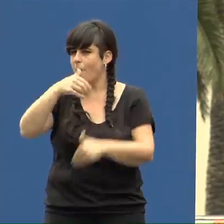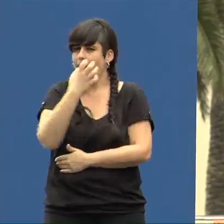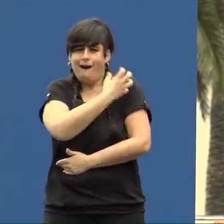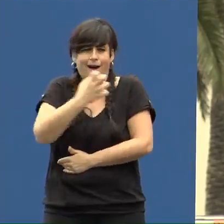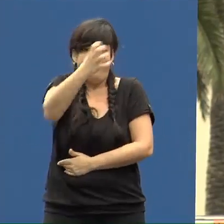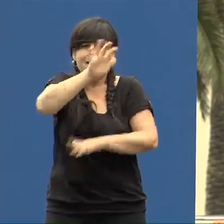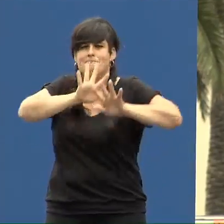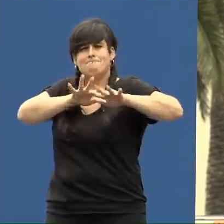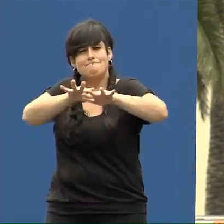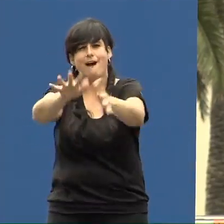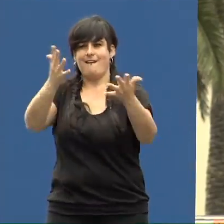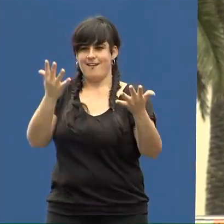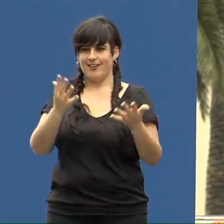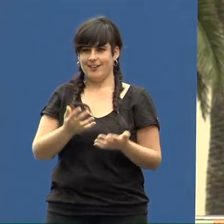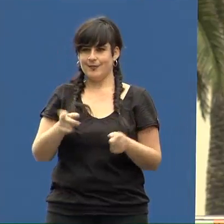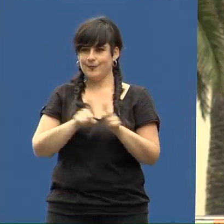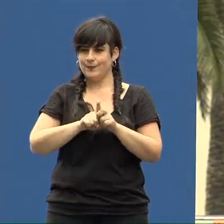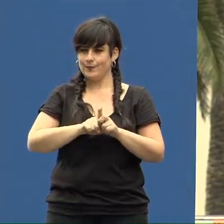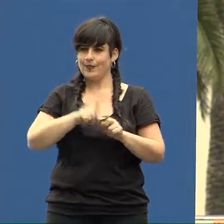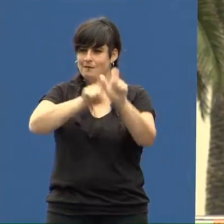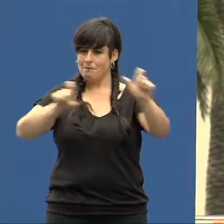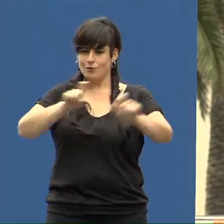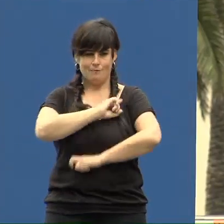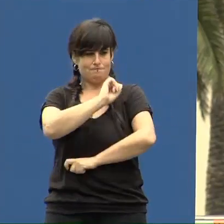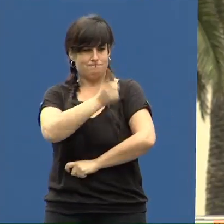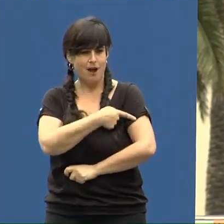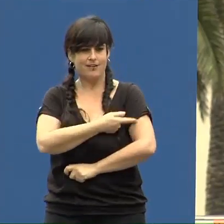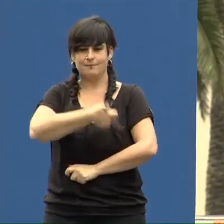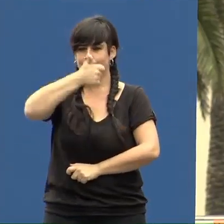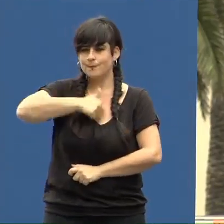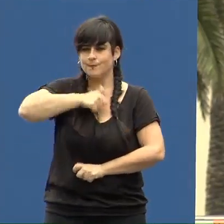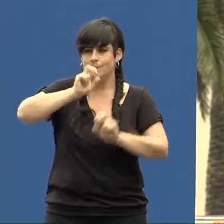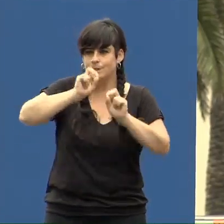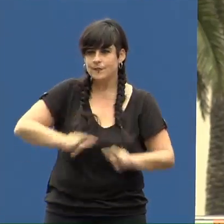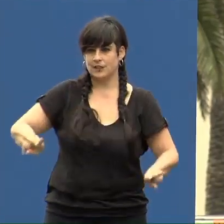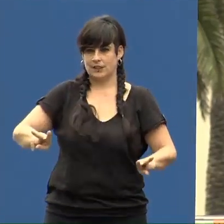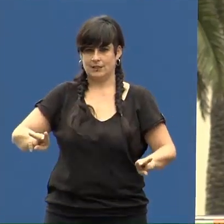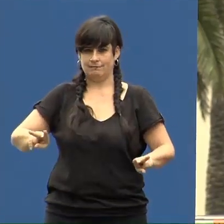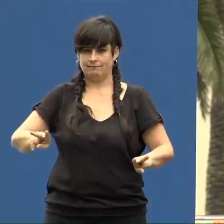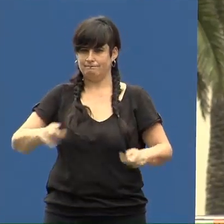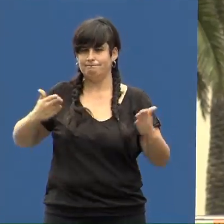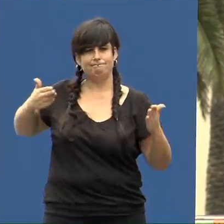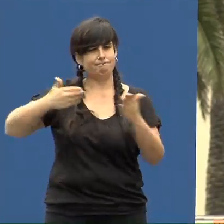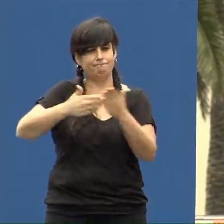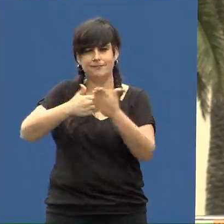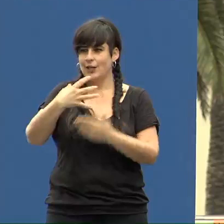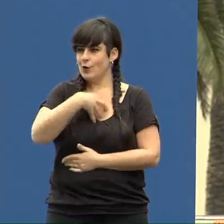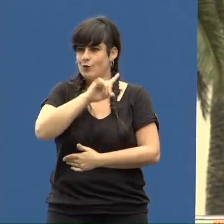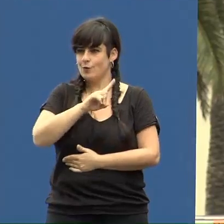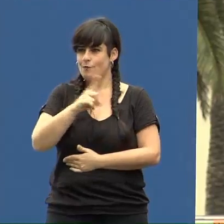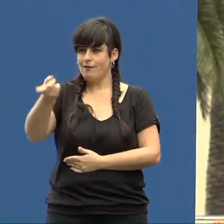marea imparable ciudadana valiente, que no se resigna, que hay una marea imparable ciudadana